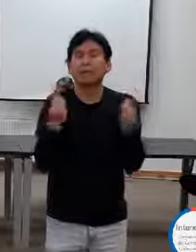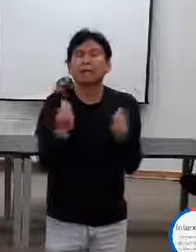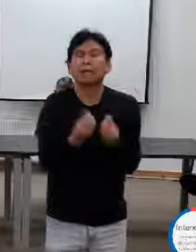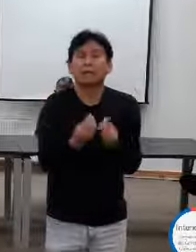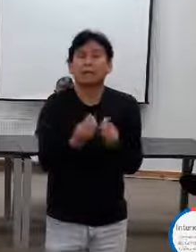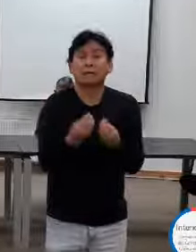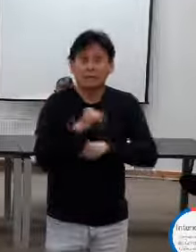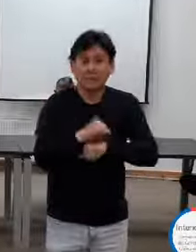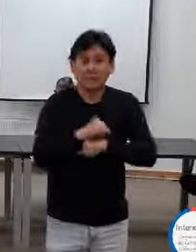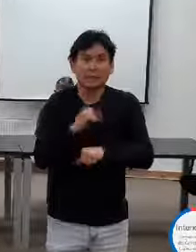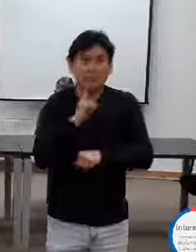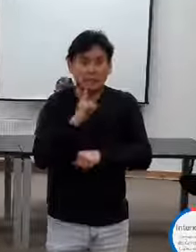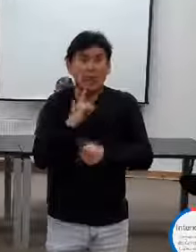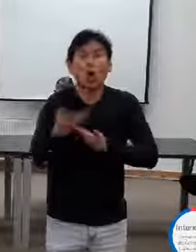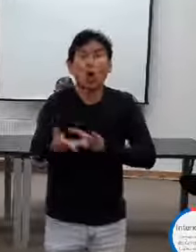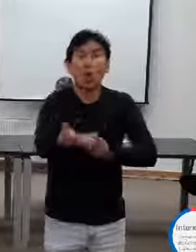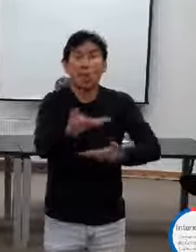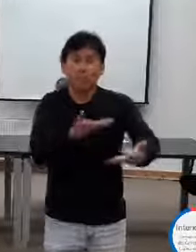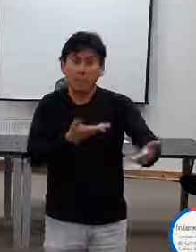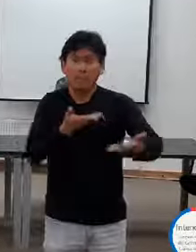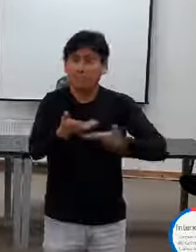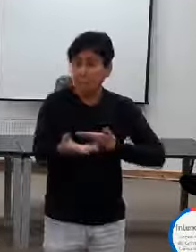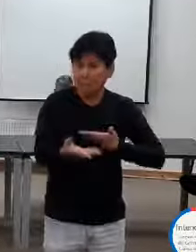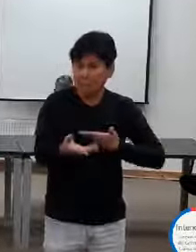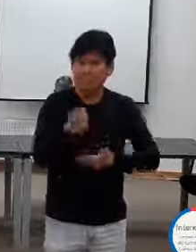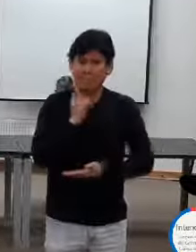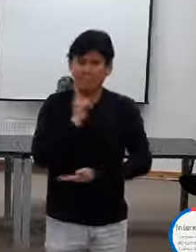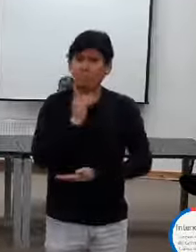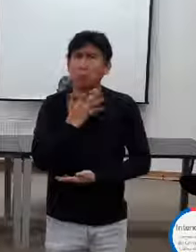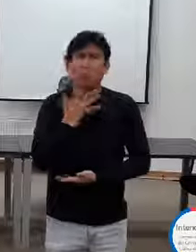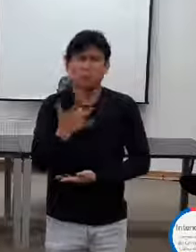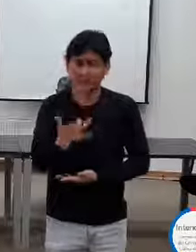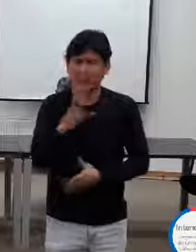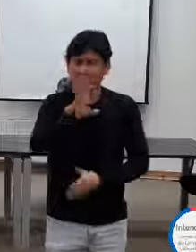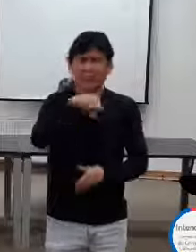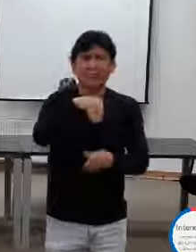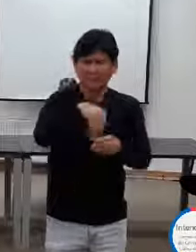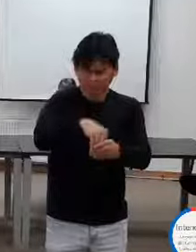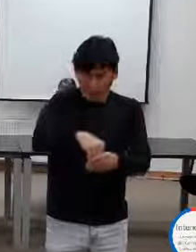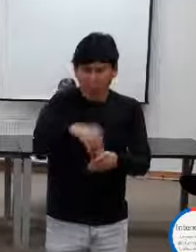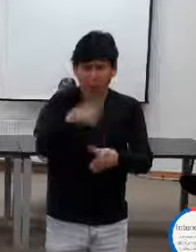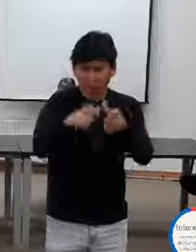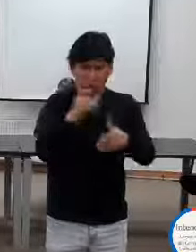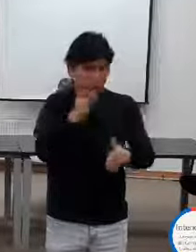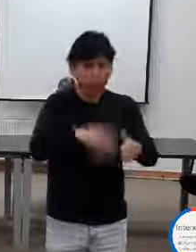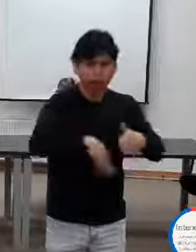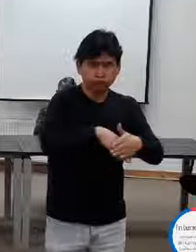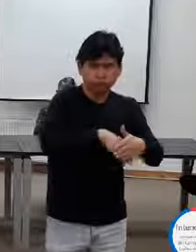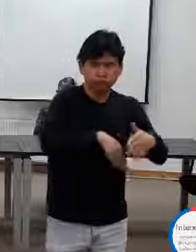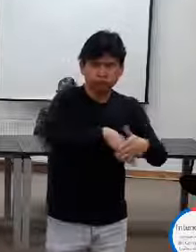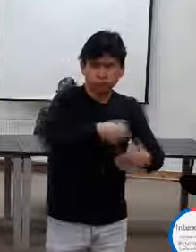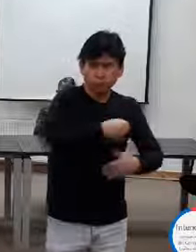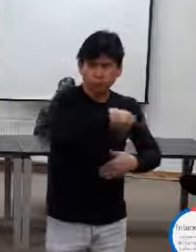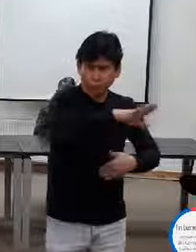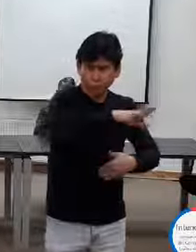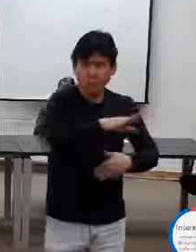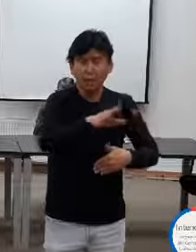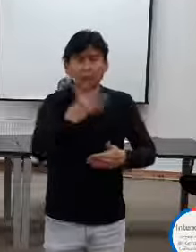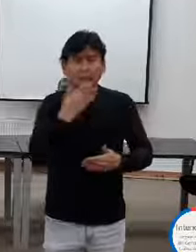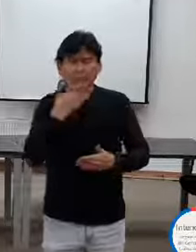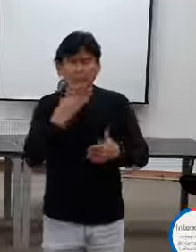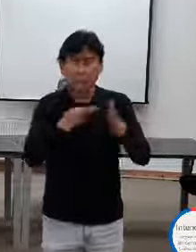con nuestra región es compartida. Y es compartida porque dentro de esas personas que hemos devuelto, dentro de personas con las cuales